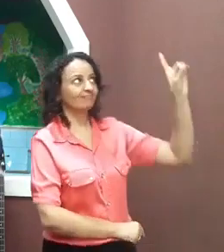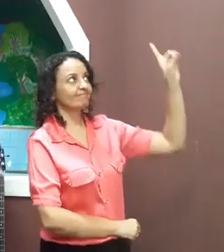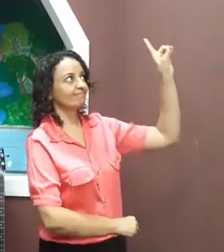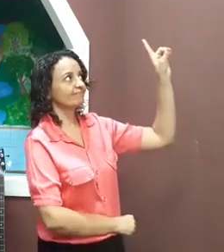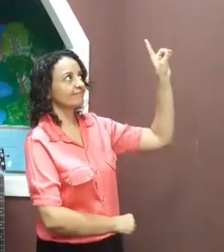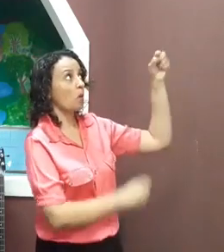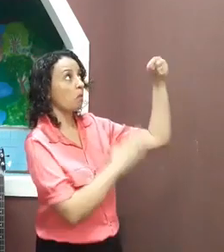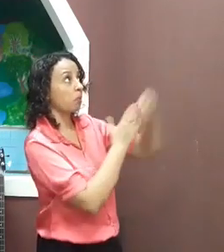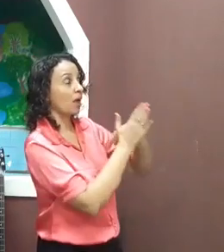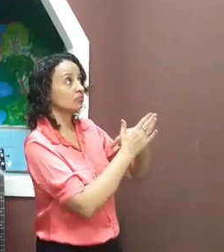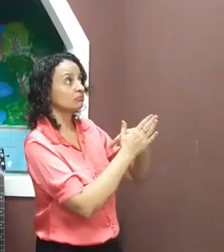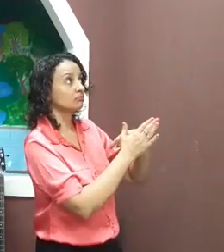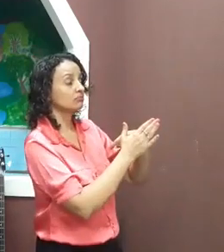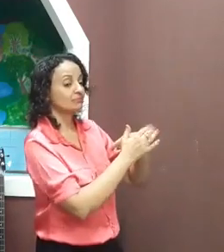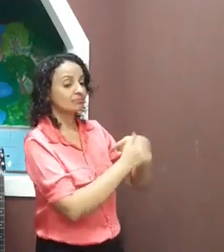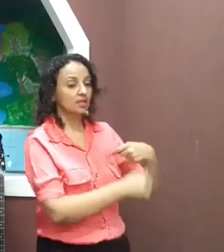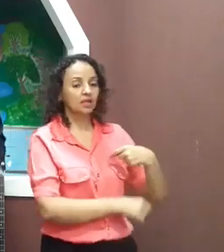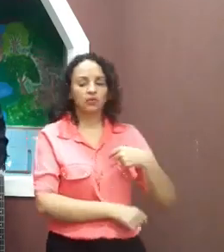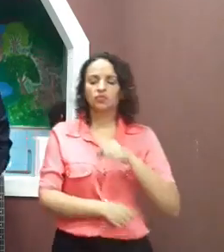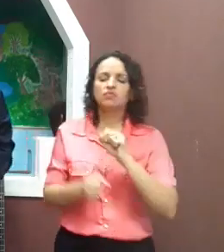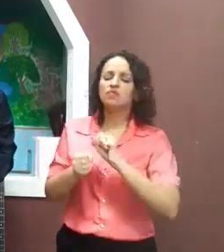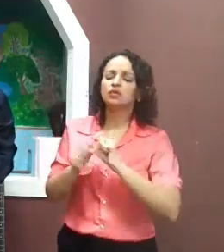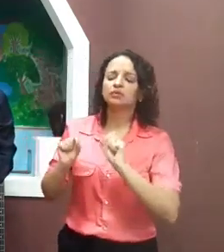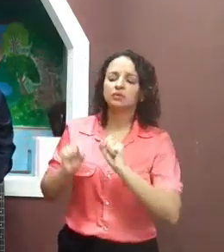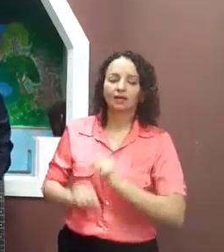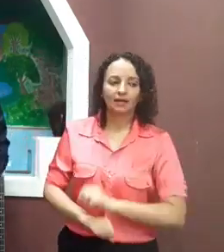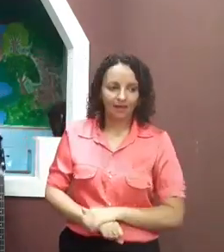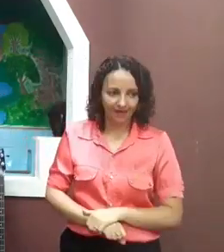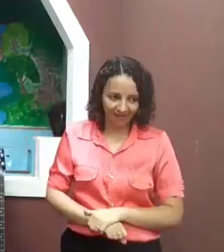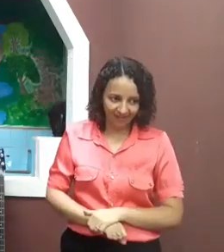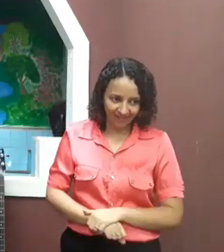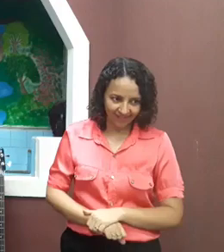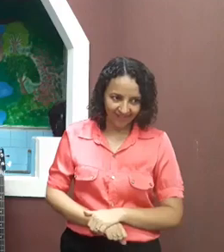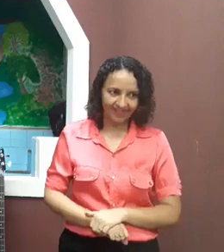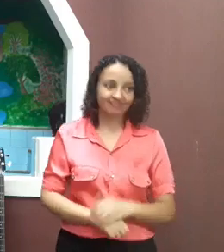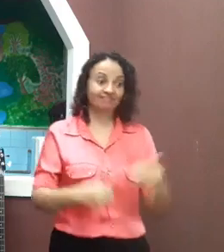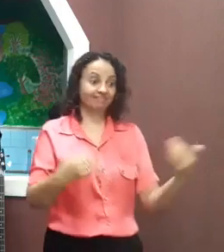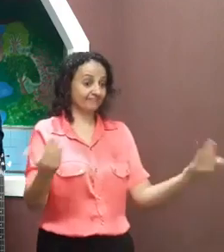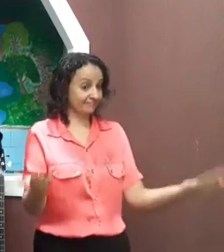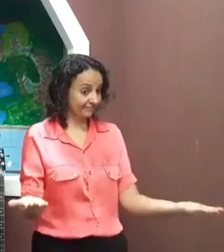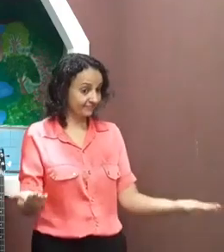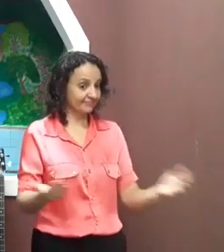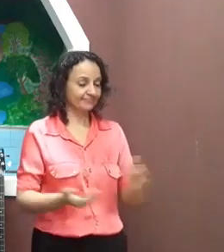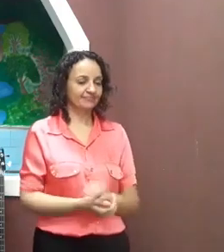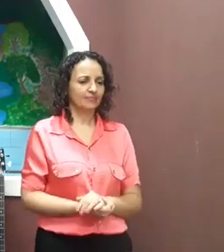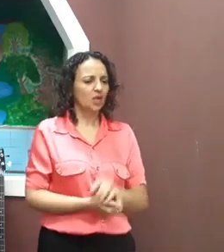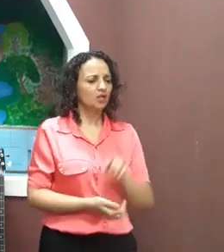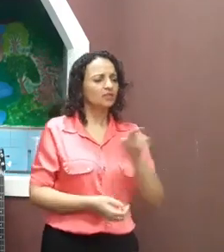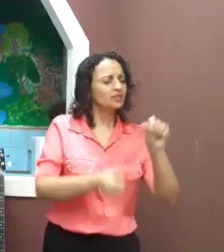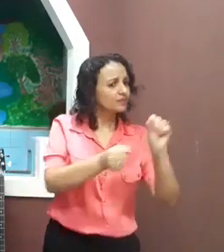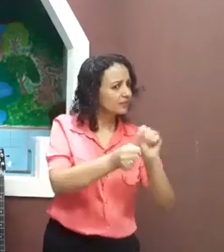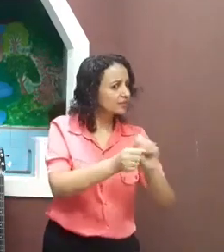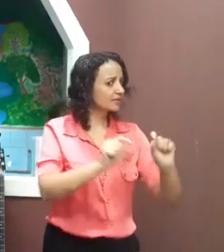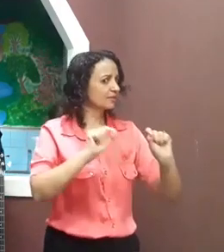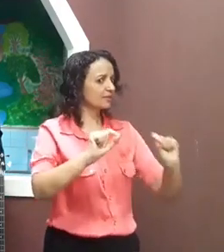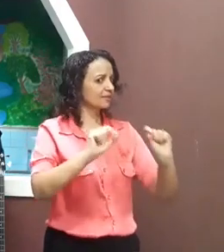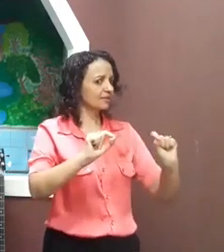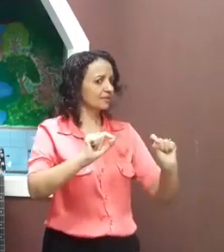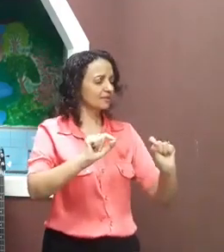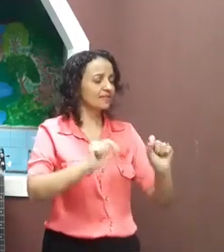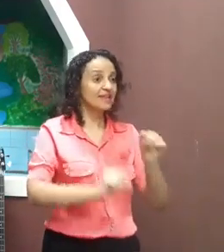o senhorio de Cristo? O que você tem feito? Vou ler o nome aqui. Se vocês